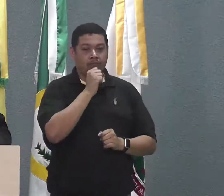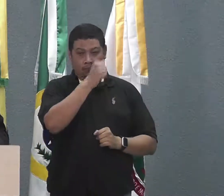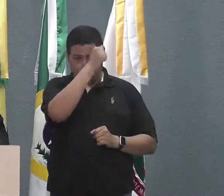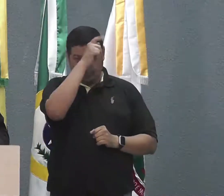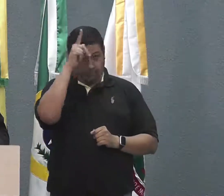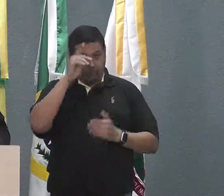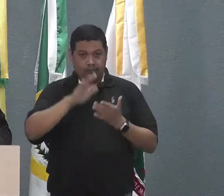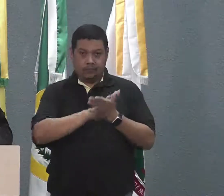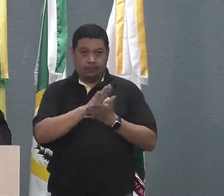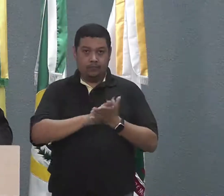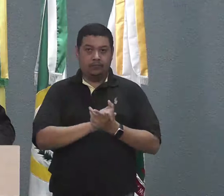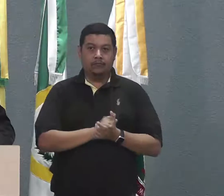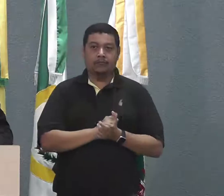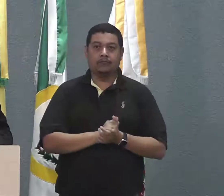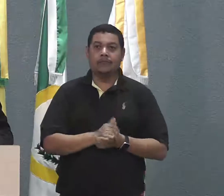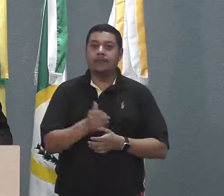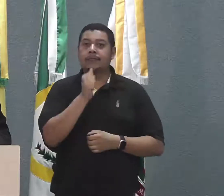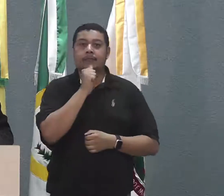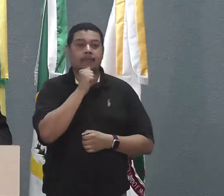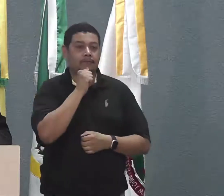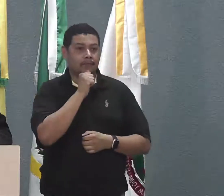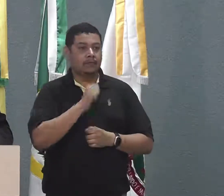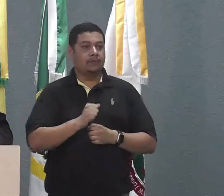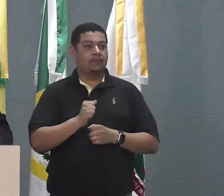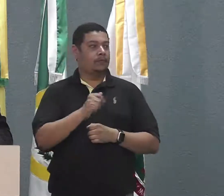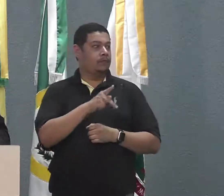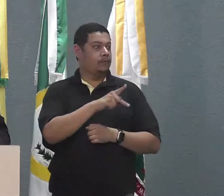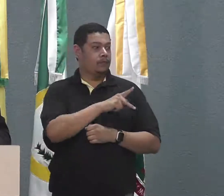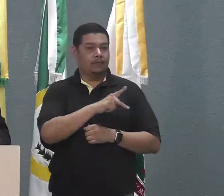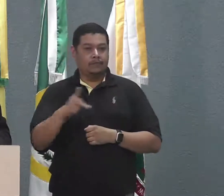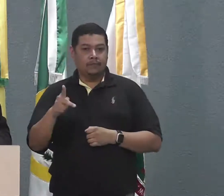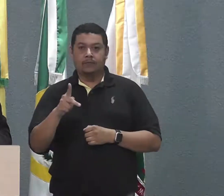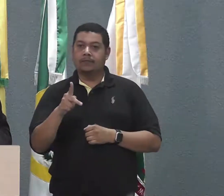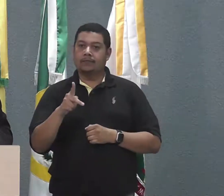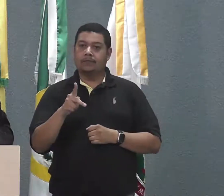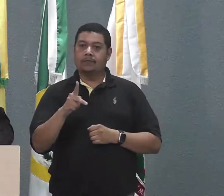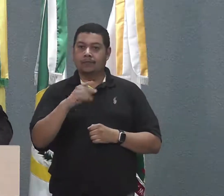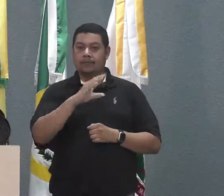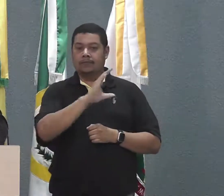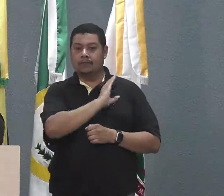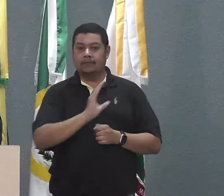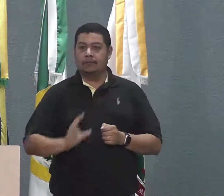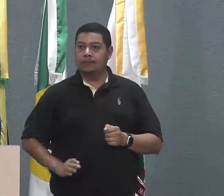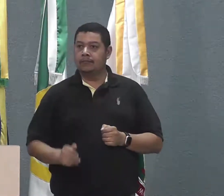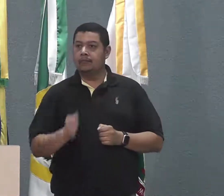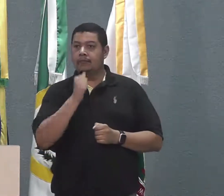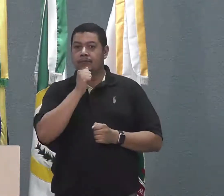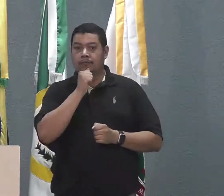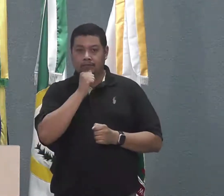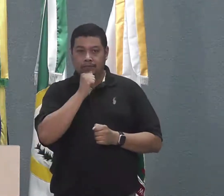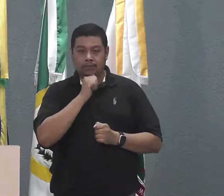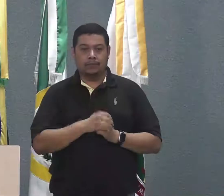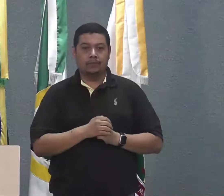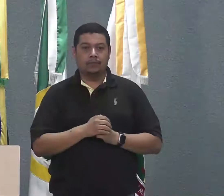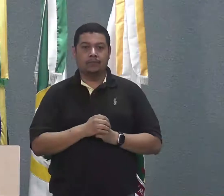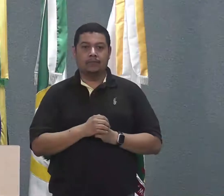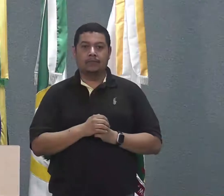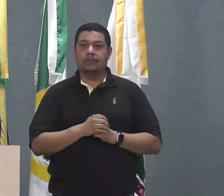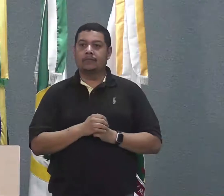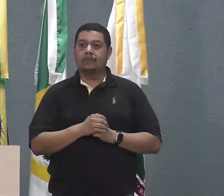Cacoal, sem a presença do presidente dessa casa, sem ter o feedback da bancada